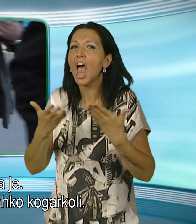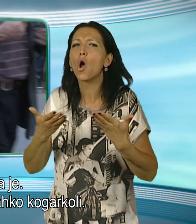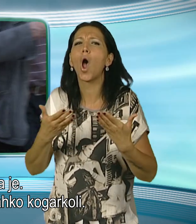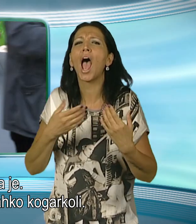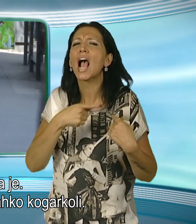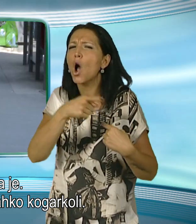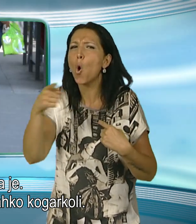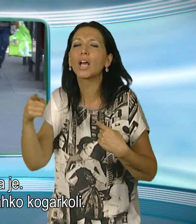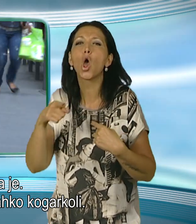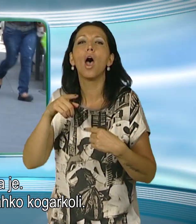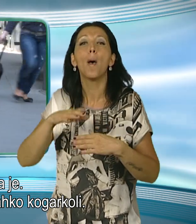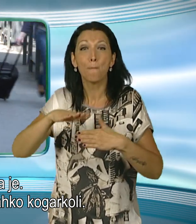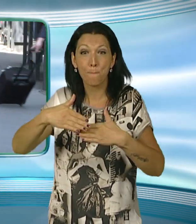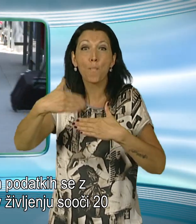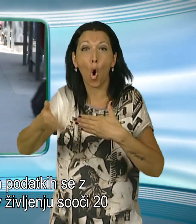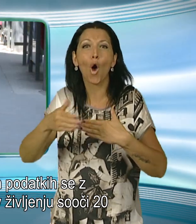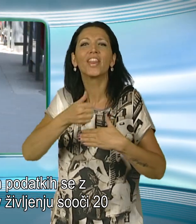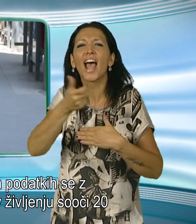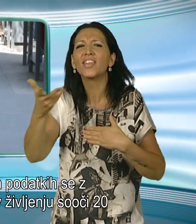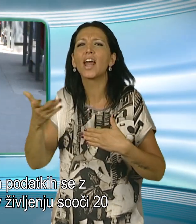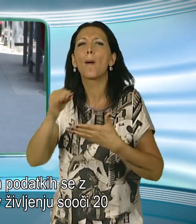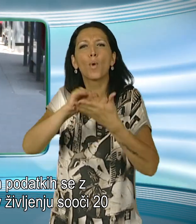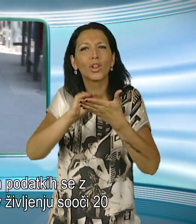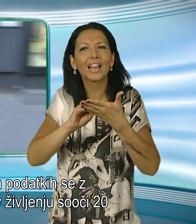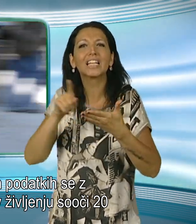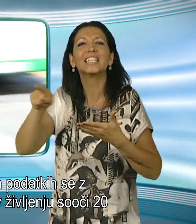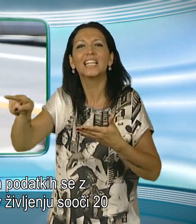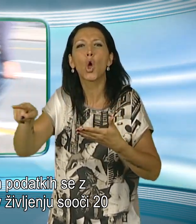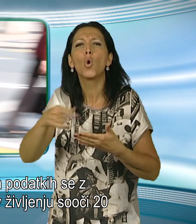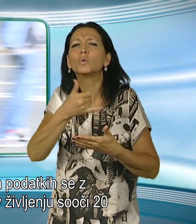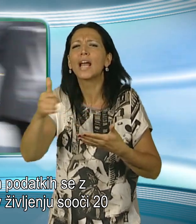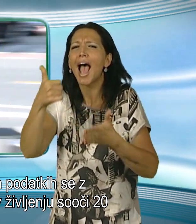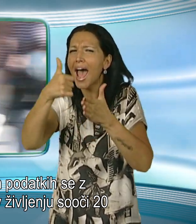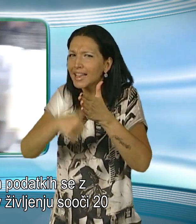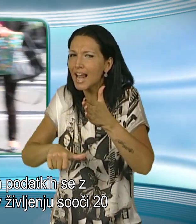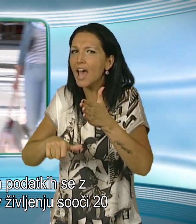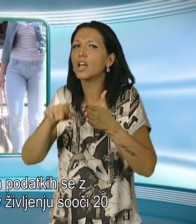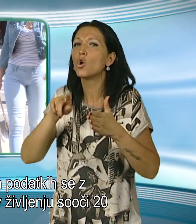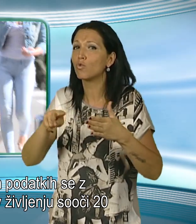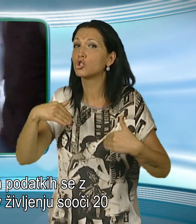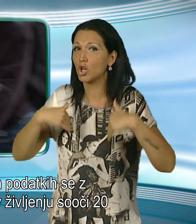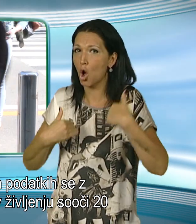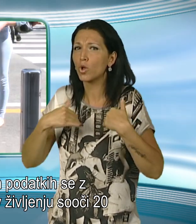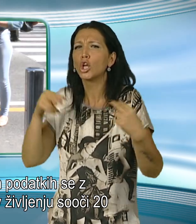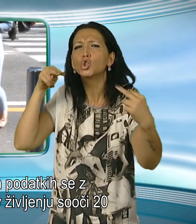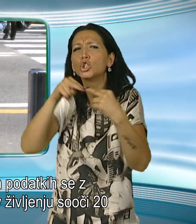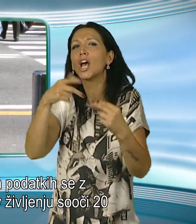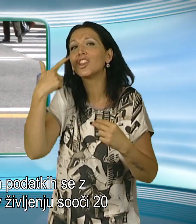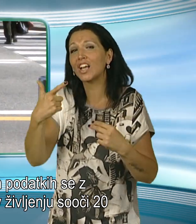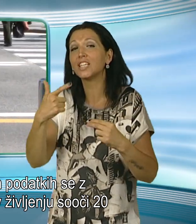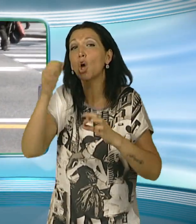Prizadene lahko kogarkoli. Po nekaterih podatkih se z njo vsaj enkrat v življenju sooči 20% ljudi,